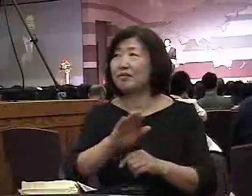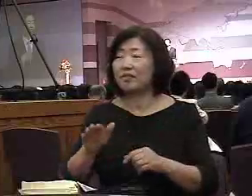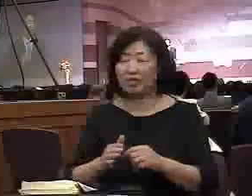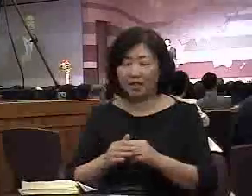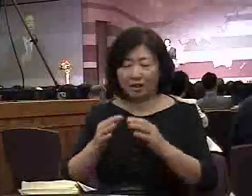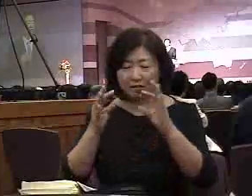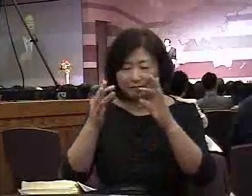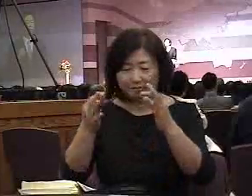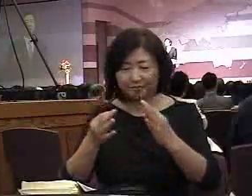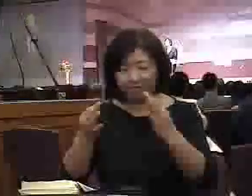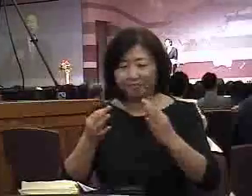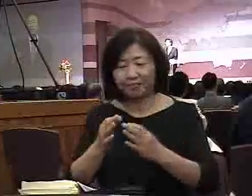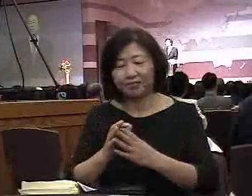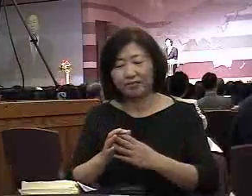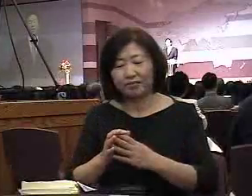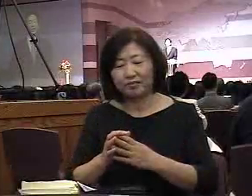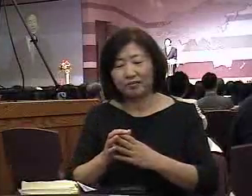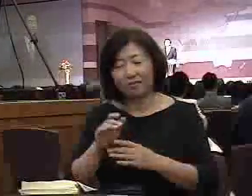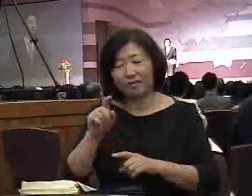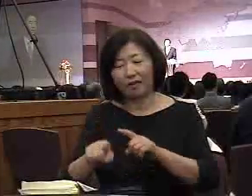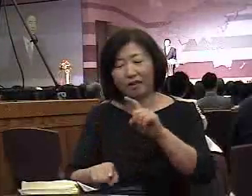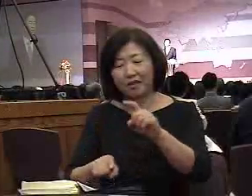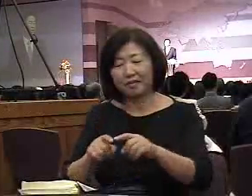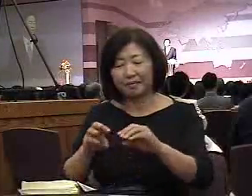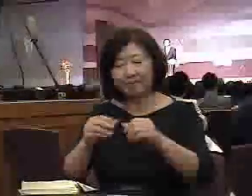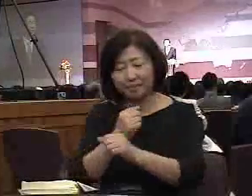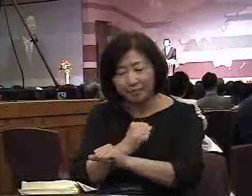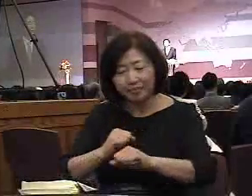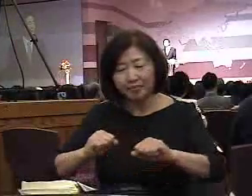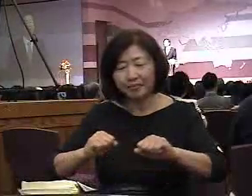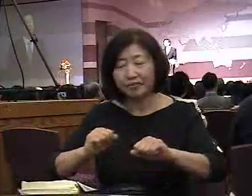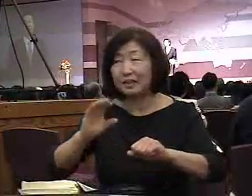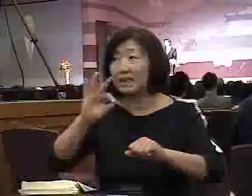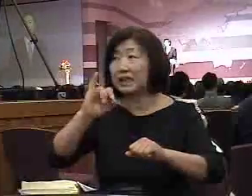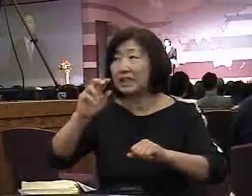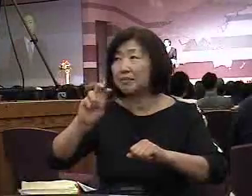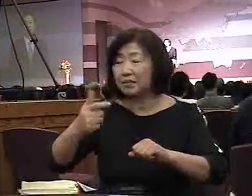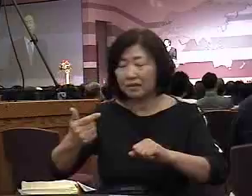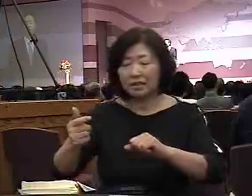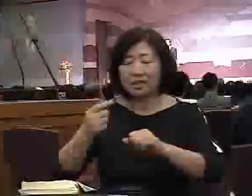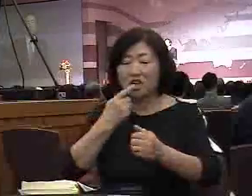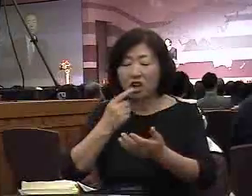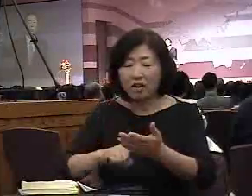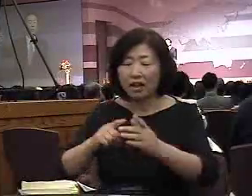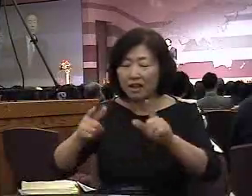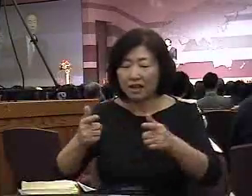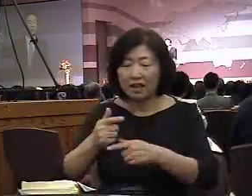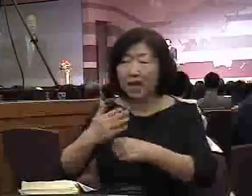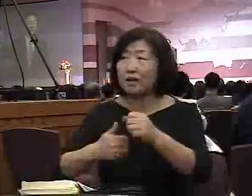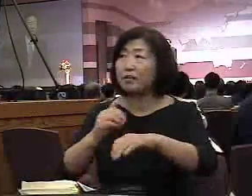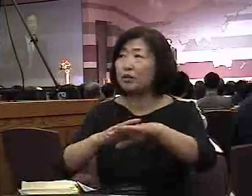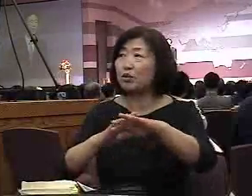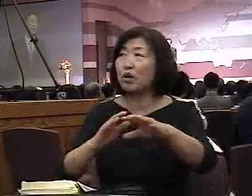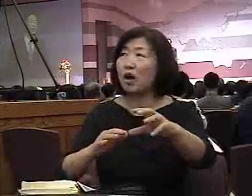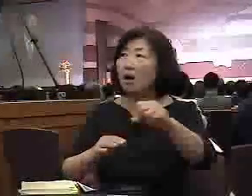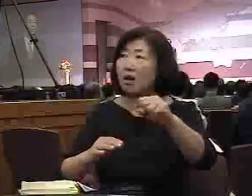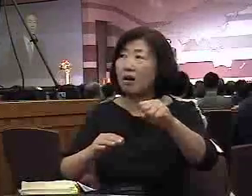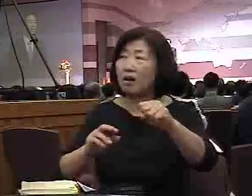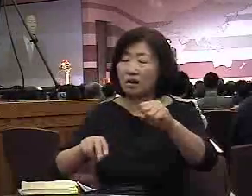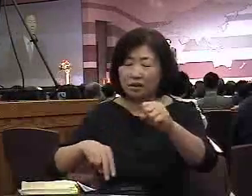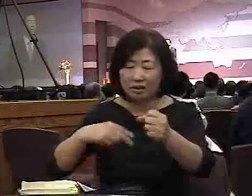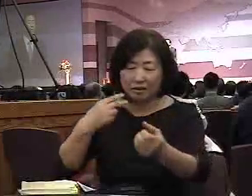거예요. 우리가 지금 걸어가는 이 광야 인생이 이민생활이 쉬운 게 아니잖아요. 하나님 손 놓치면 그냥